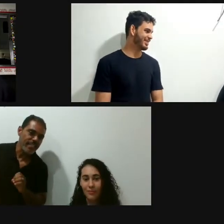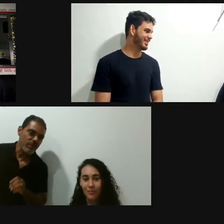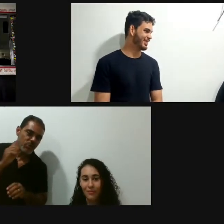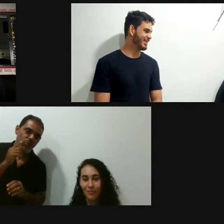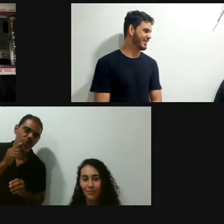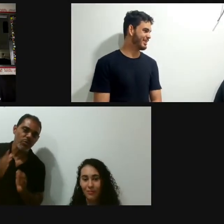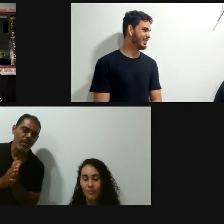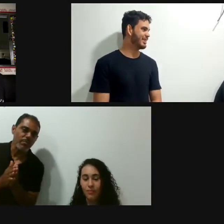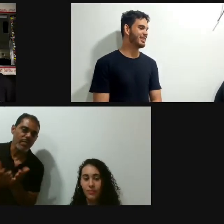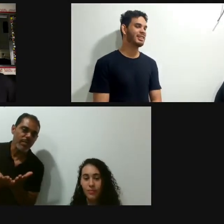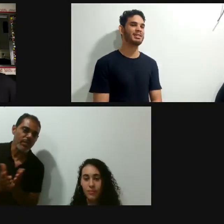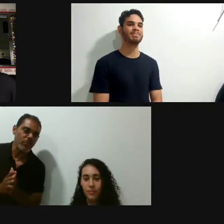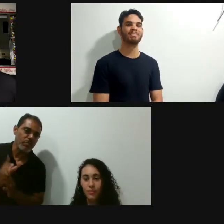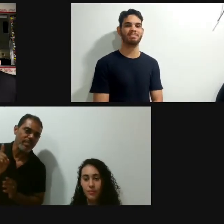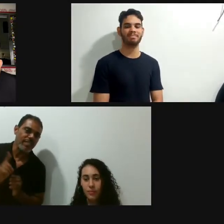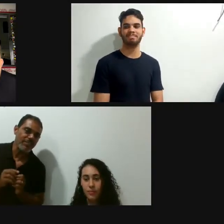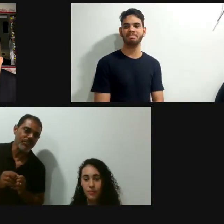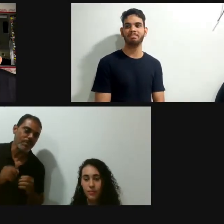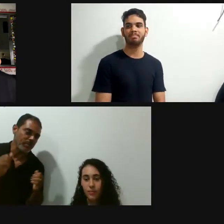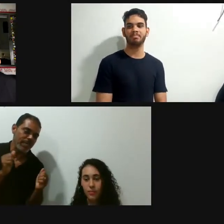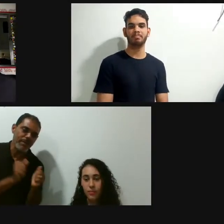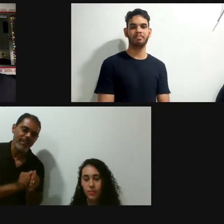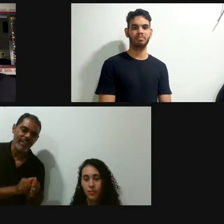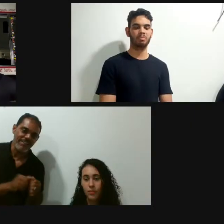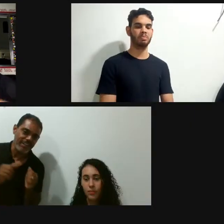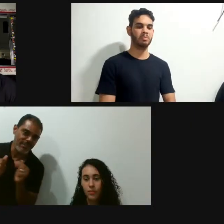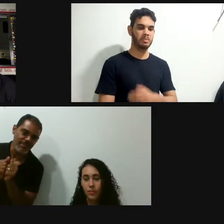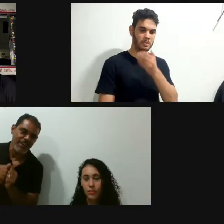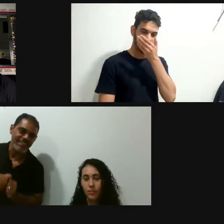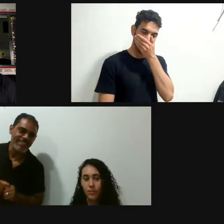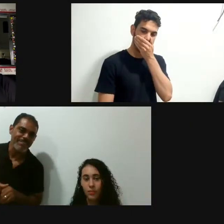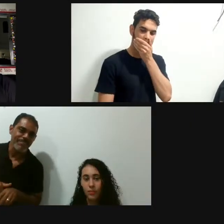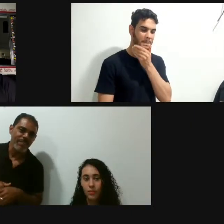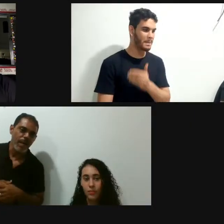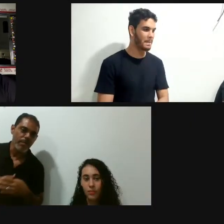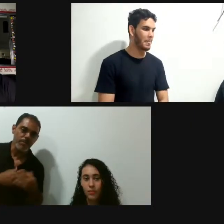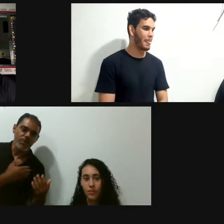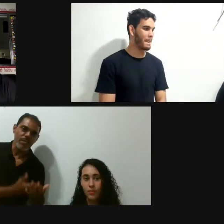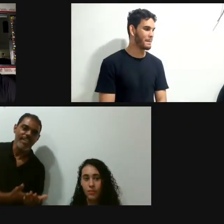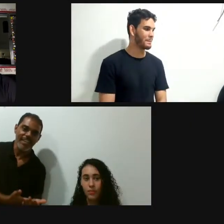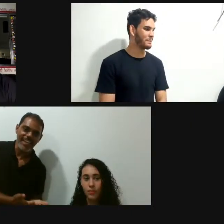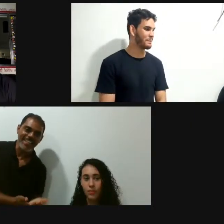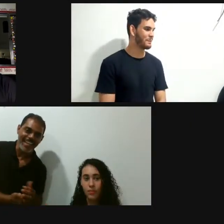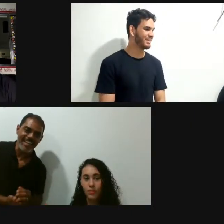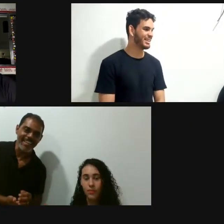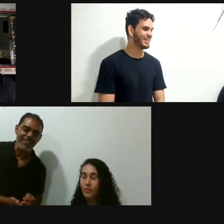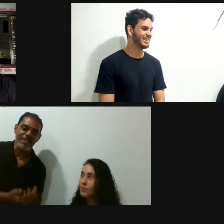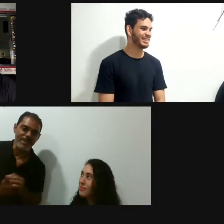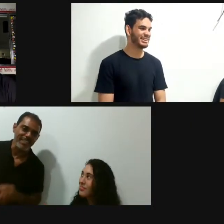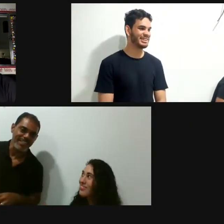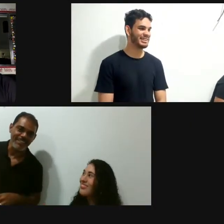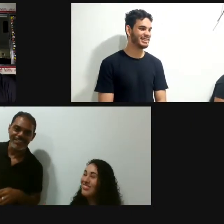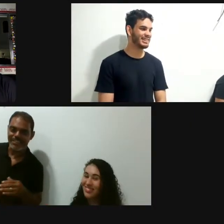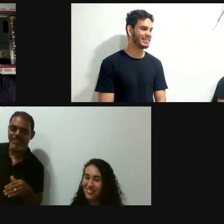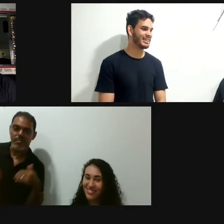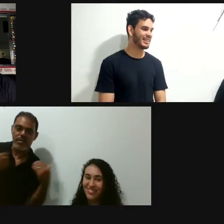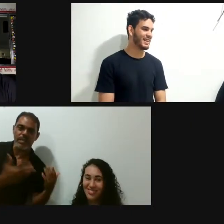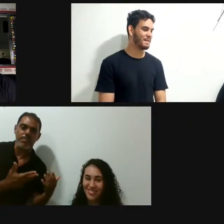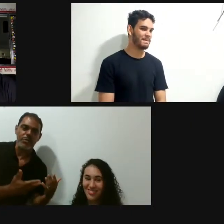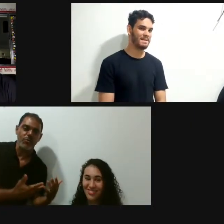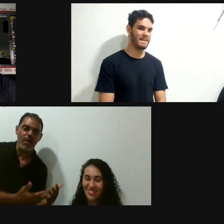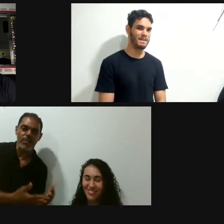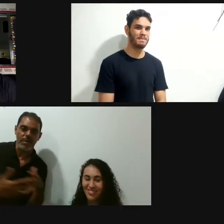de ensinar o estudo sobre Libras, sobre Deus. O mesmo trabalho que ela faz, eu faço. A mesma correria que ela tem, eu também tenho. Eu tenho uma